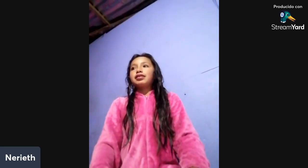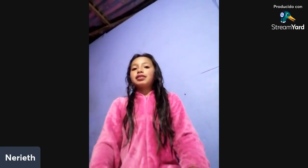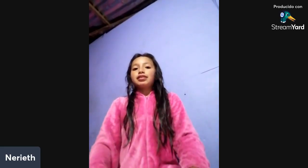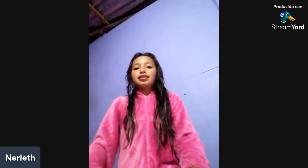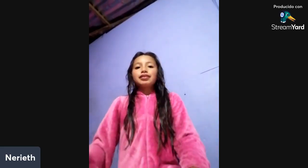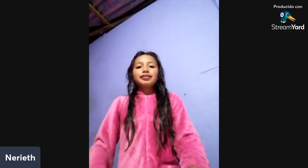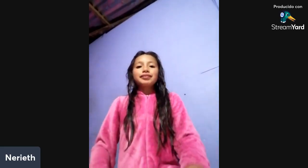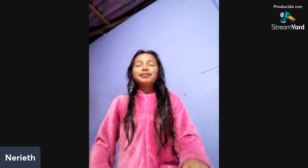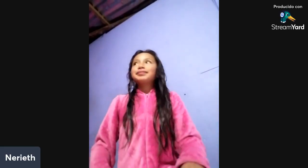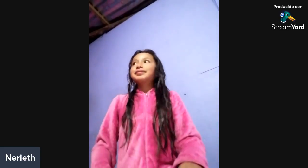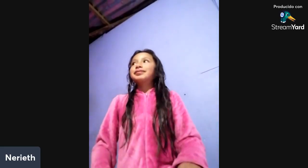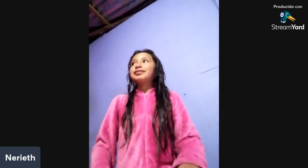hacer caparazón.